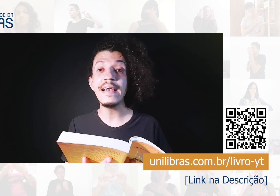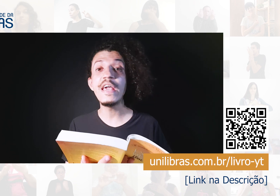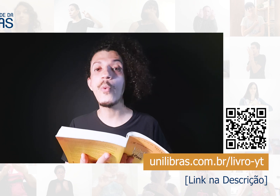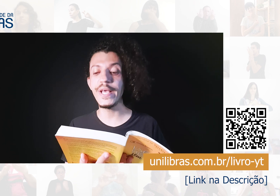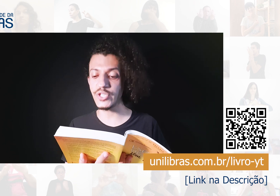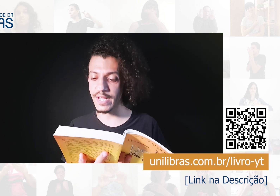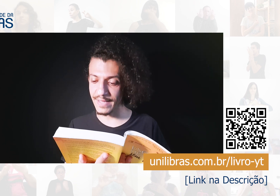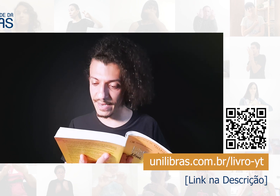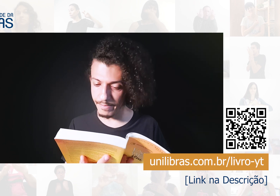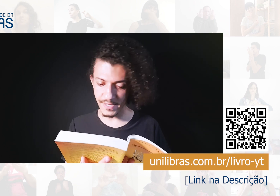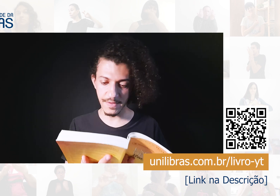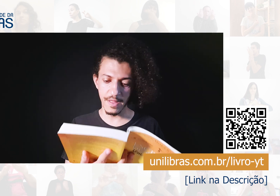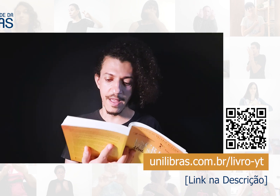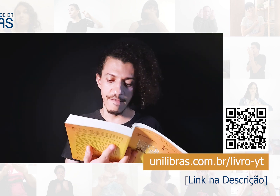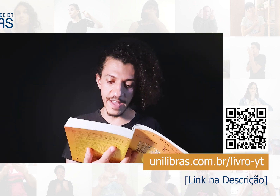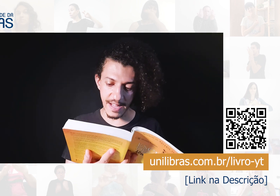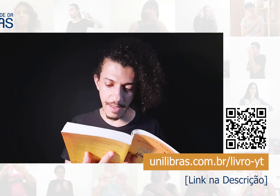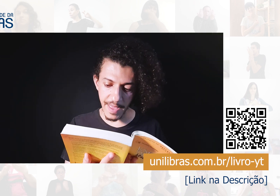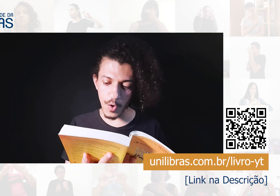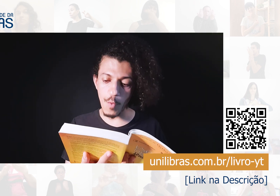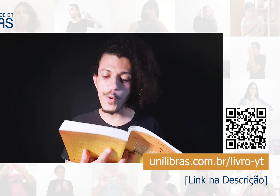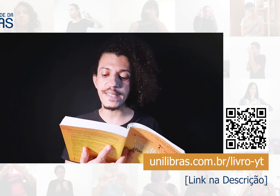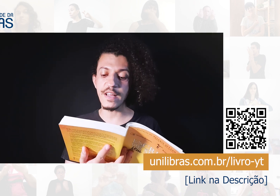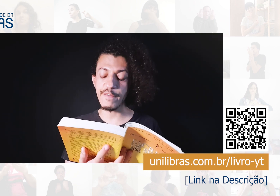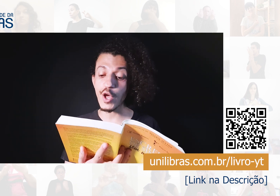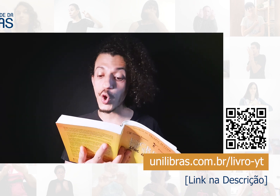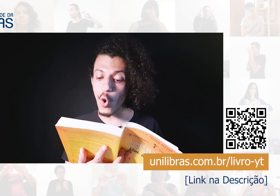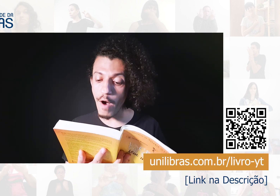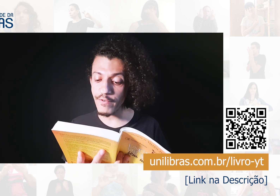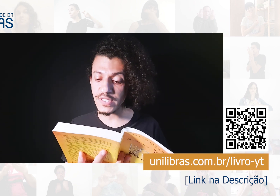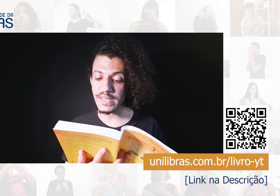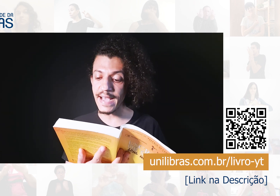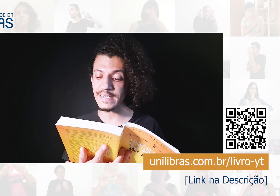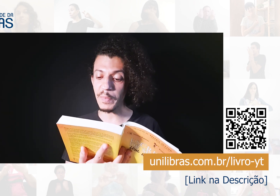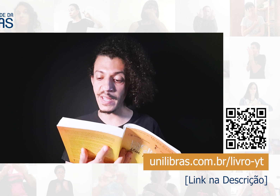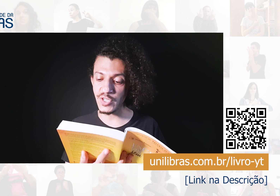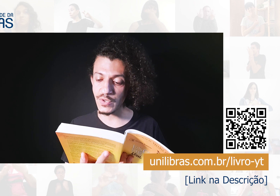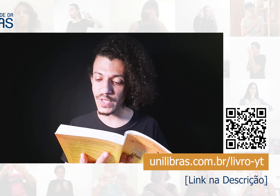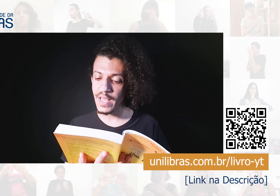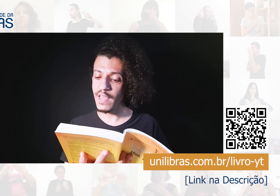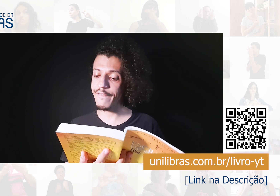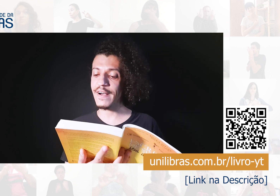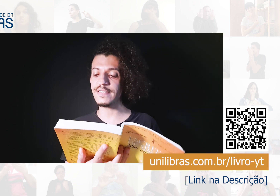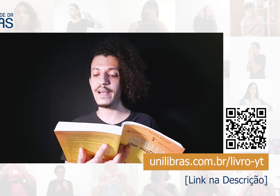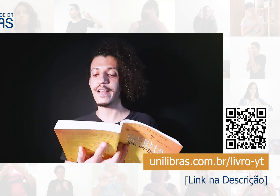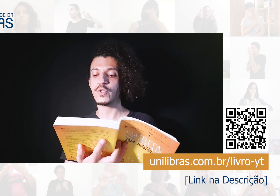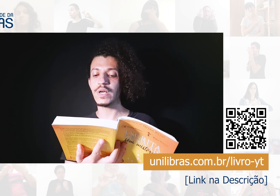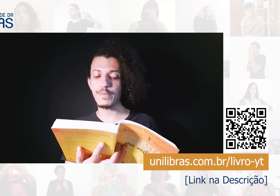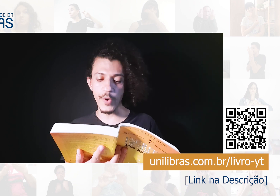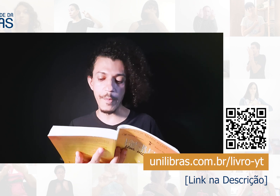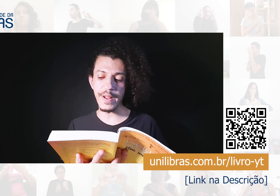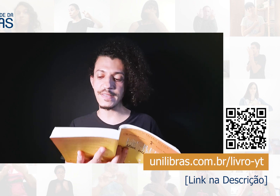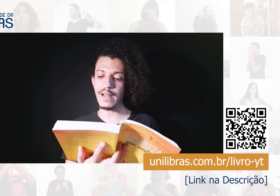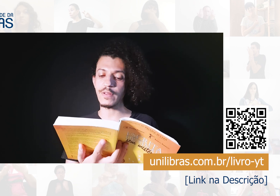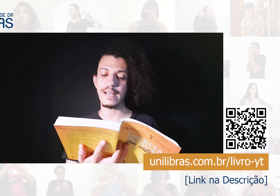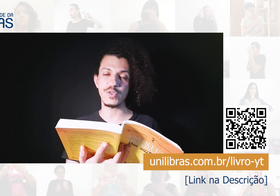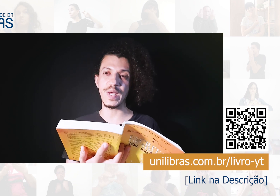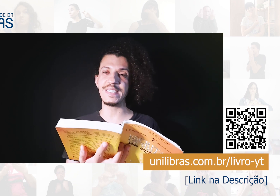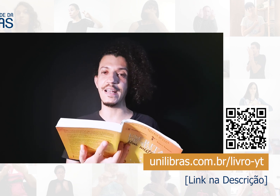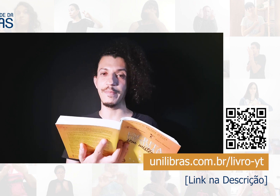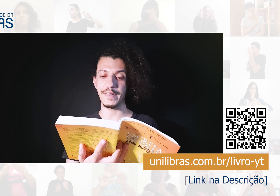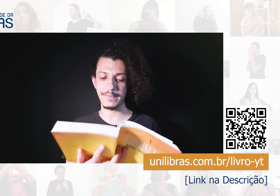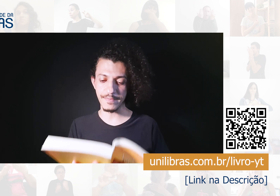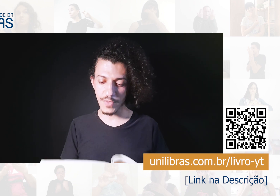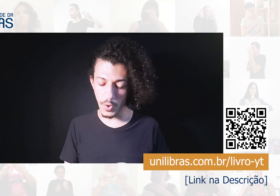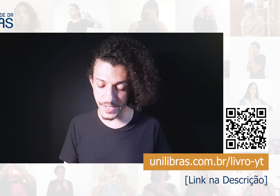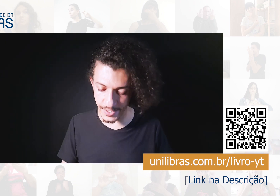na linguística da Libras. Verá também como escrever novos sinais aprendidos e fazer suas próprias anotações